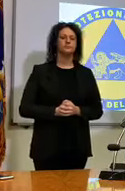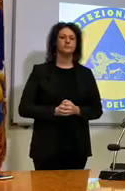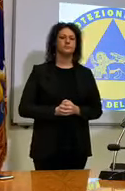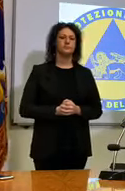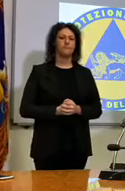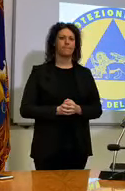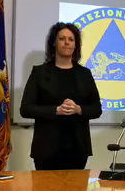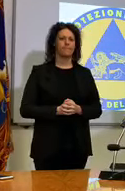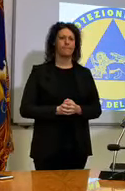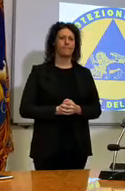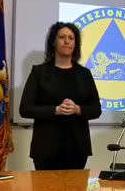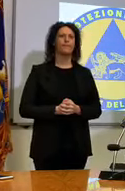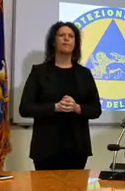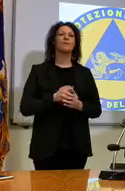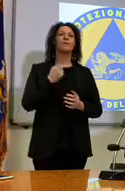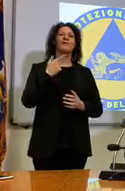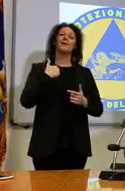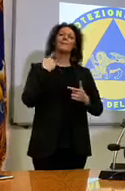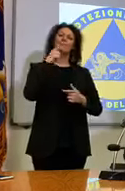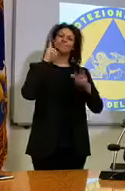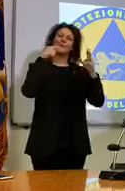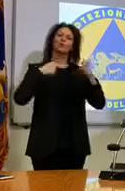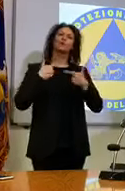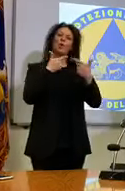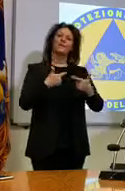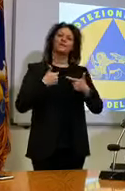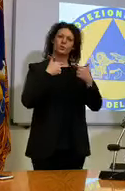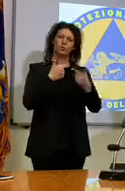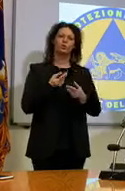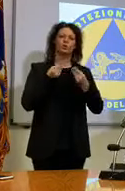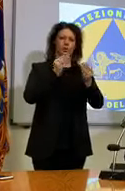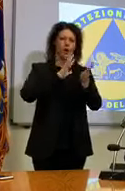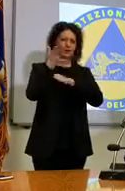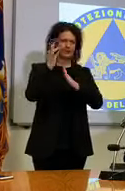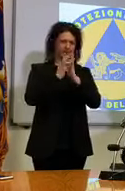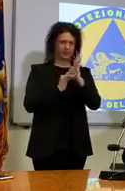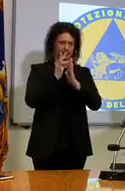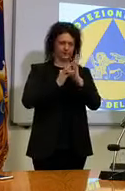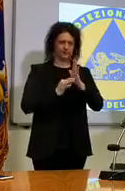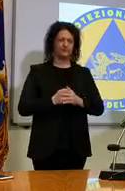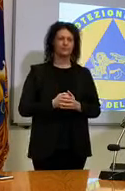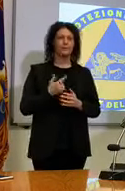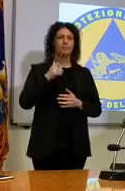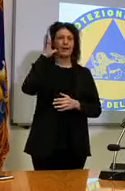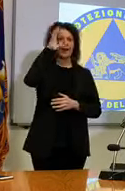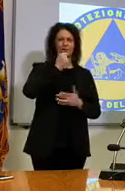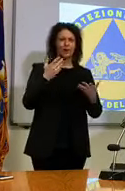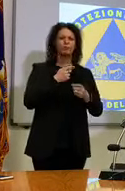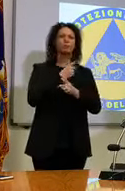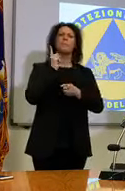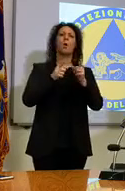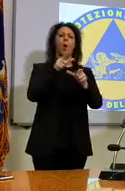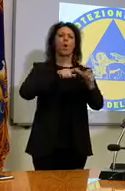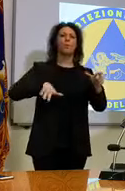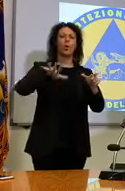parole, rispetto alle donazioni. Voglio solo darvi due dati per dare una dimensione di che popolo eccezionale